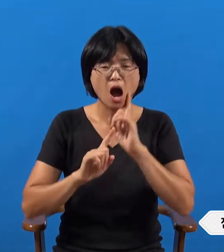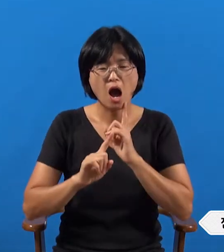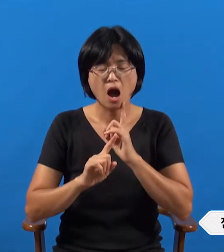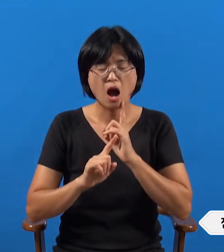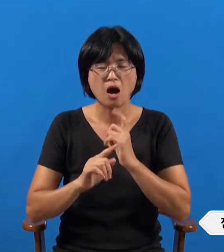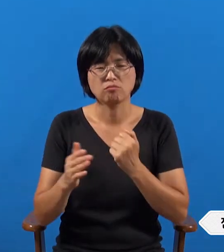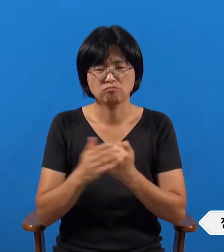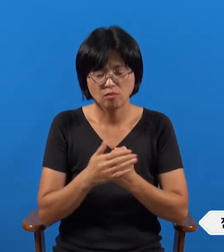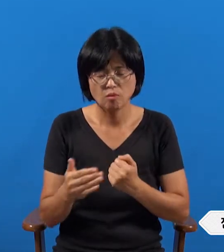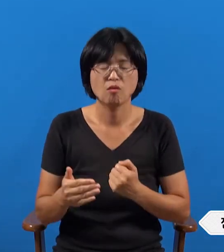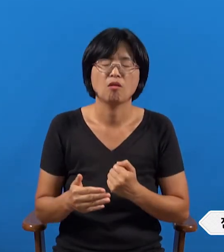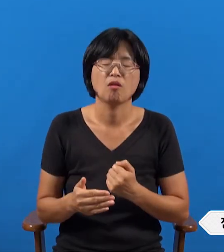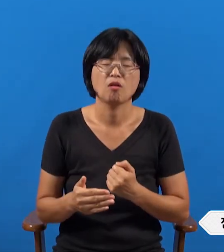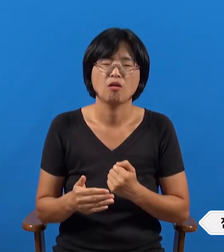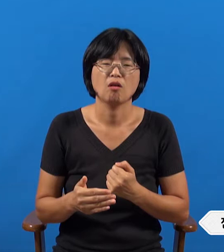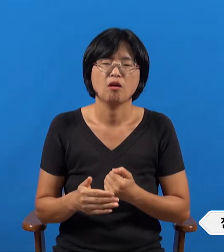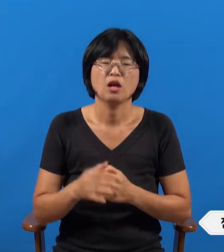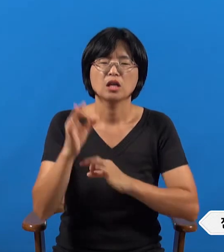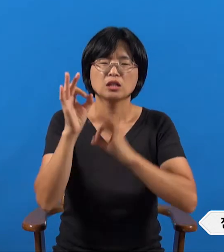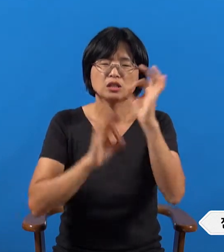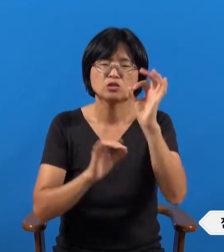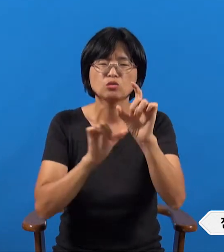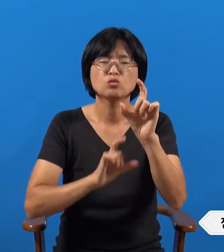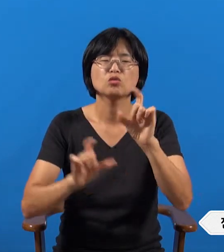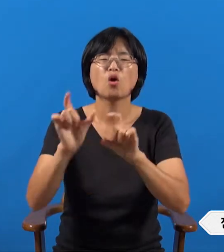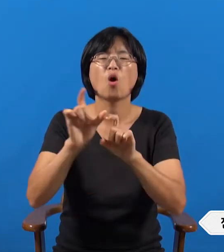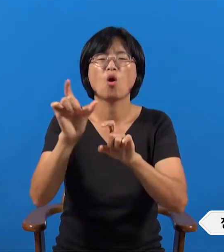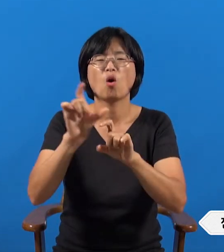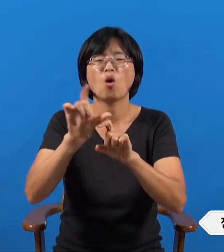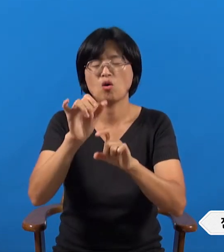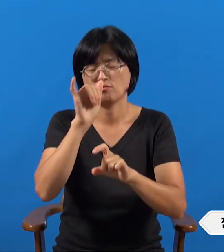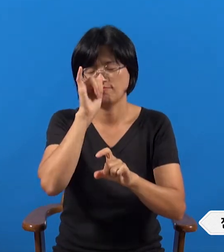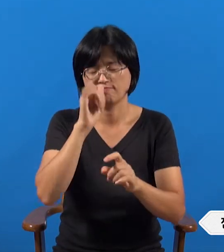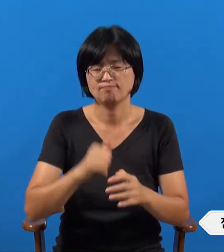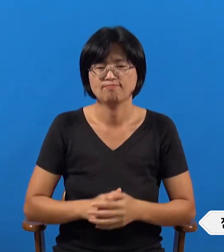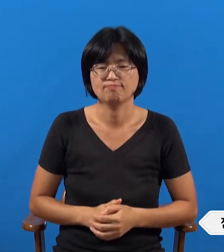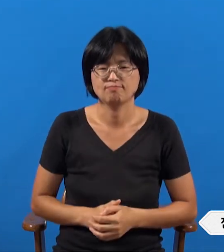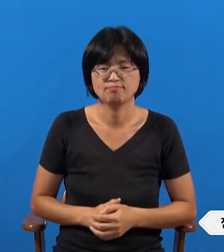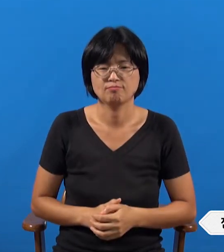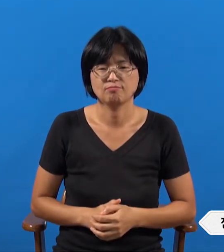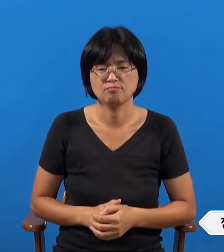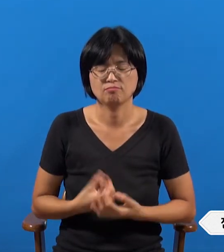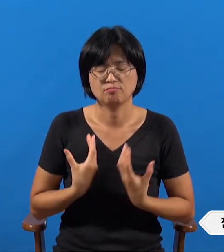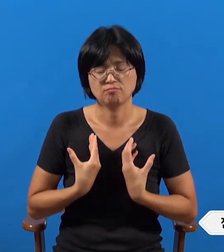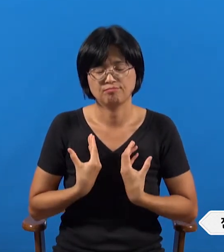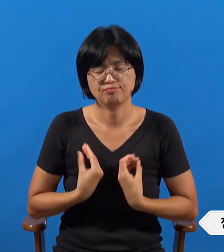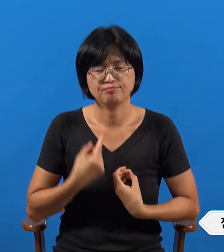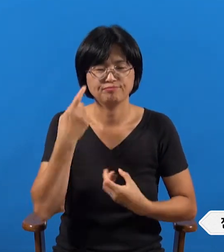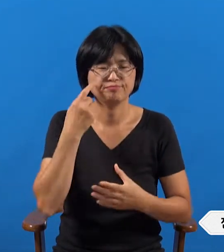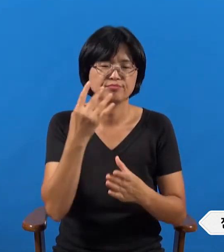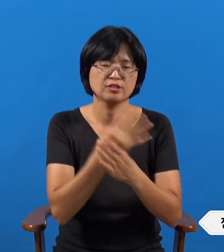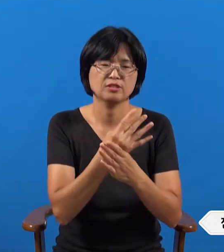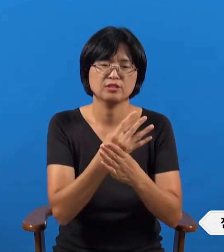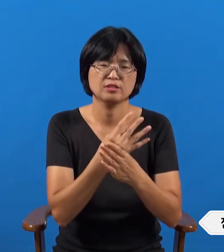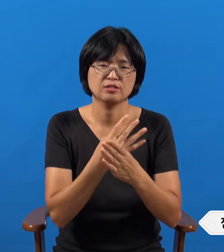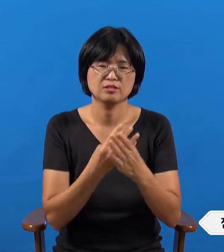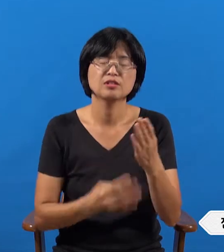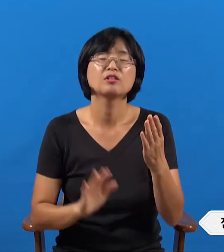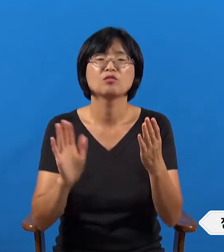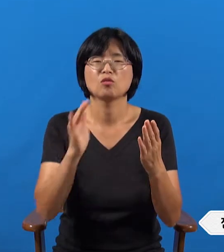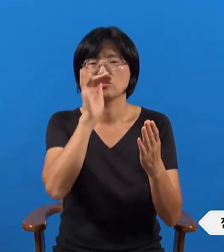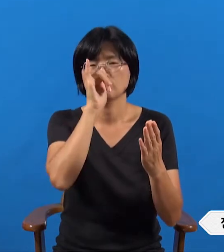말이 상처가 얼마나 되는지, 그 말 때문에 꼼짝달싹 못하고